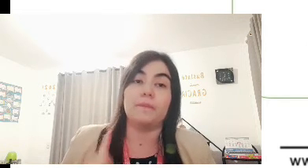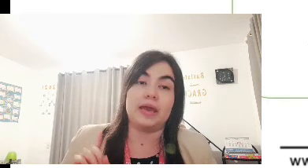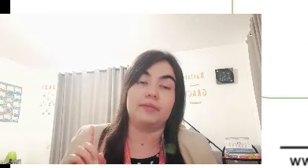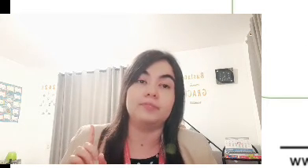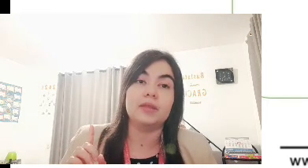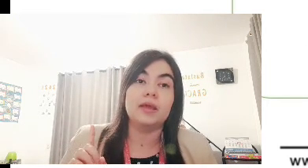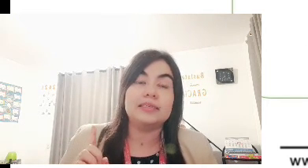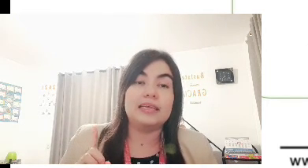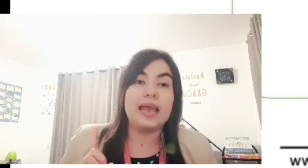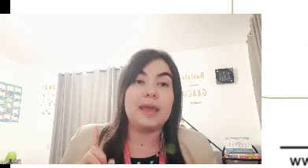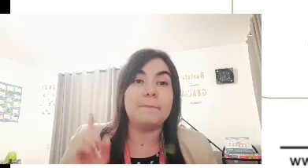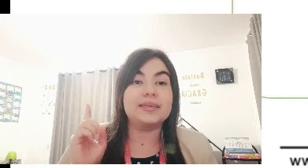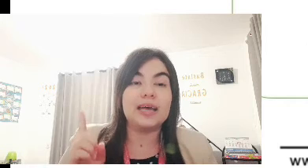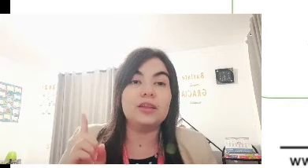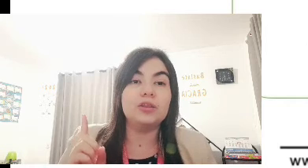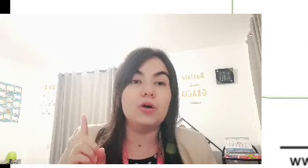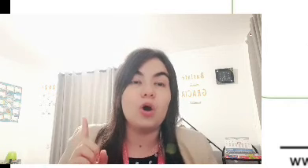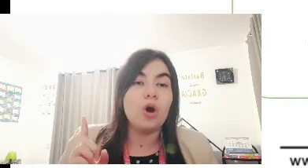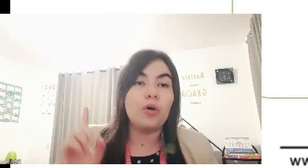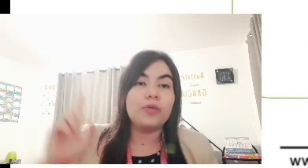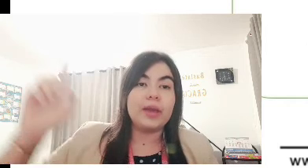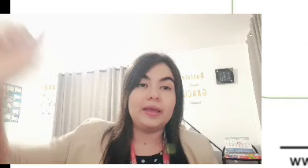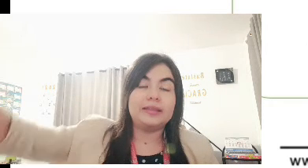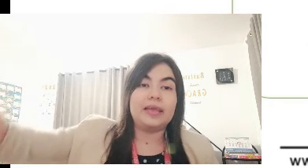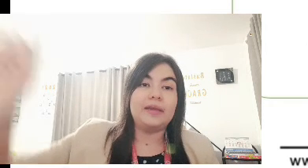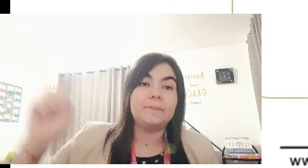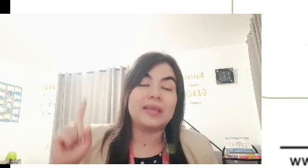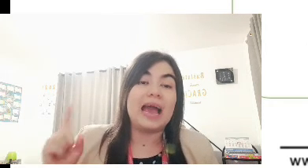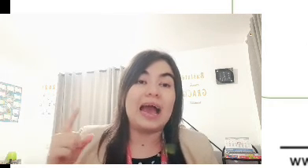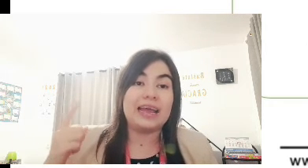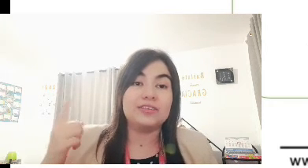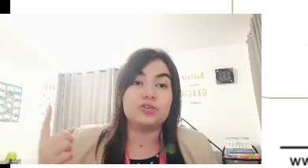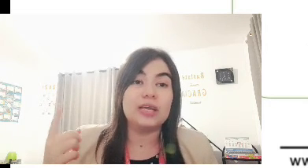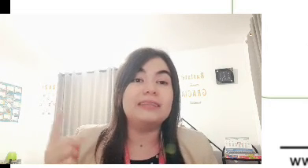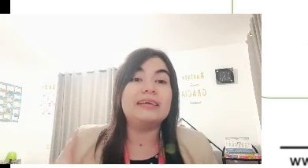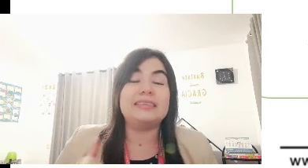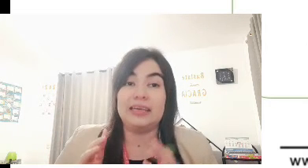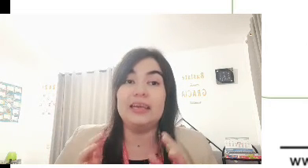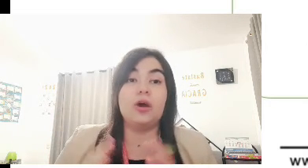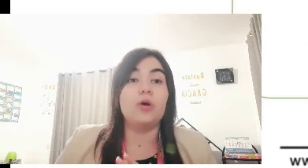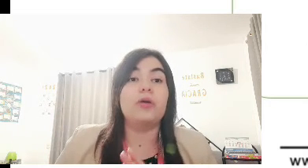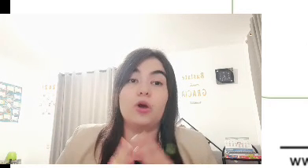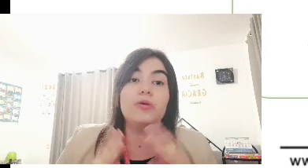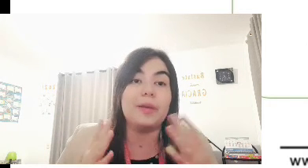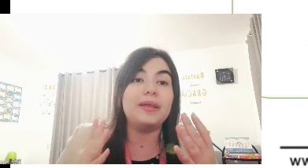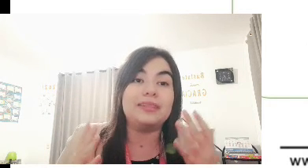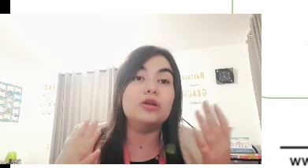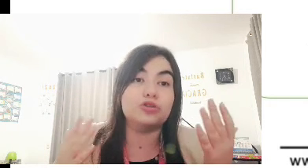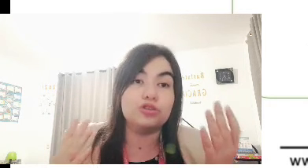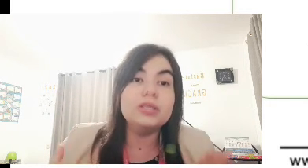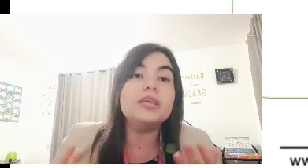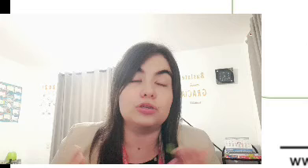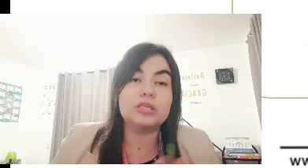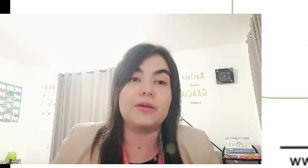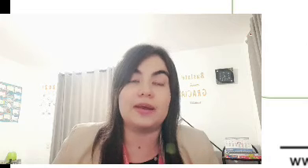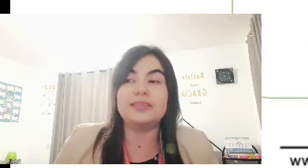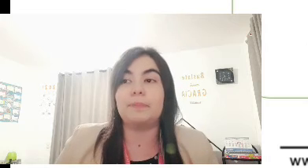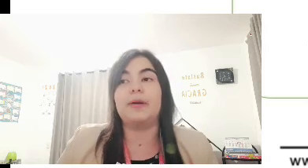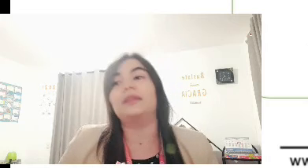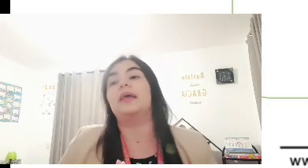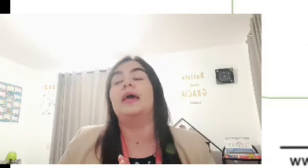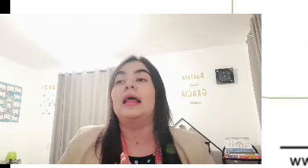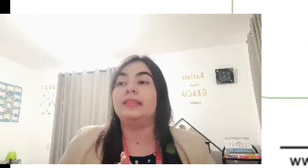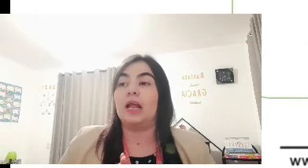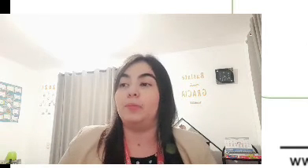señas colombiana, ¿sí? Empezando, obviamente, a las docentes y obviamente a los niños que van a